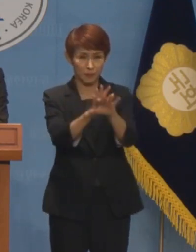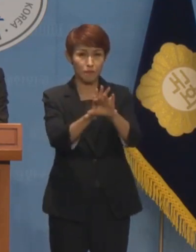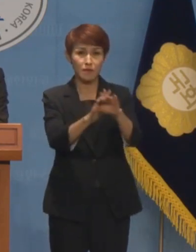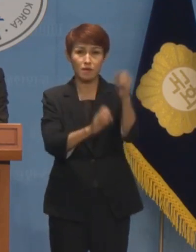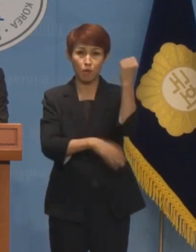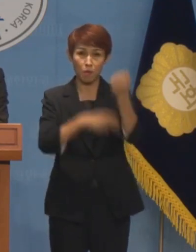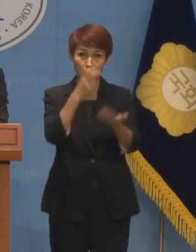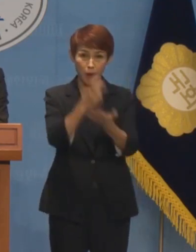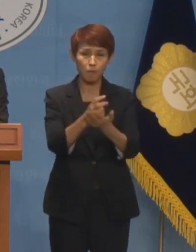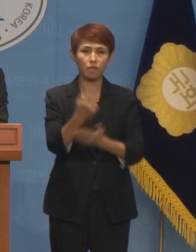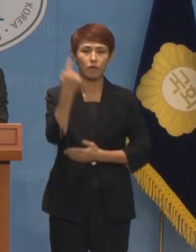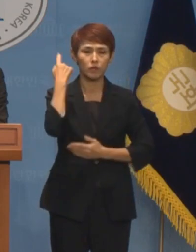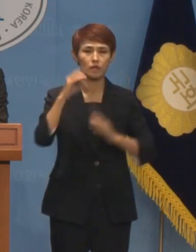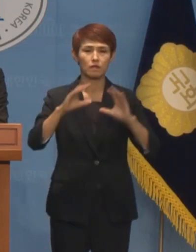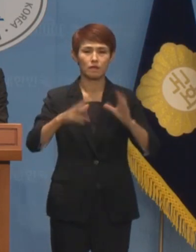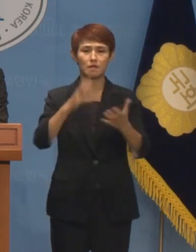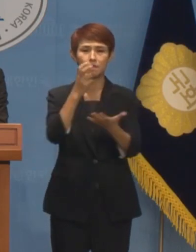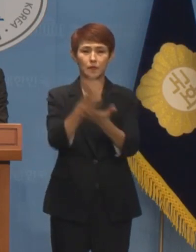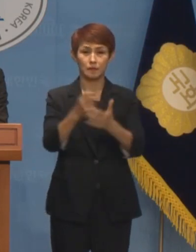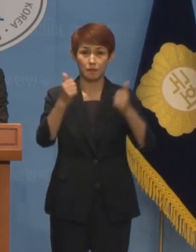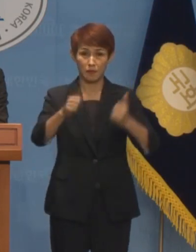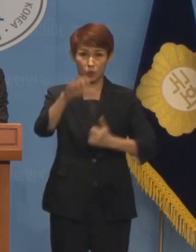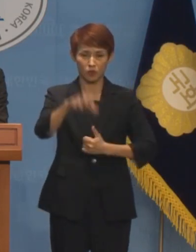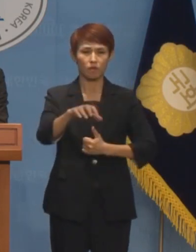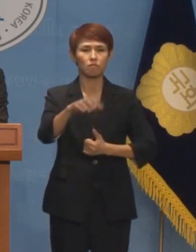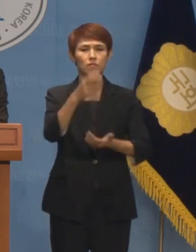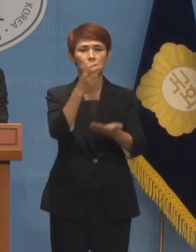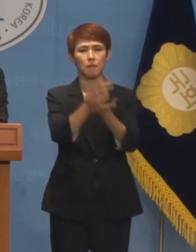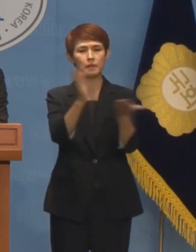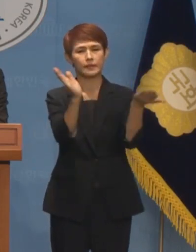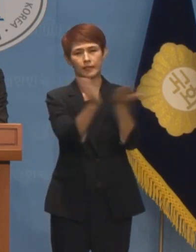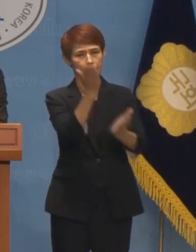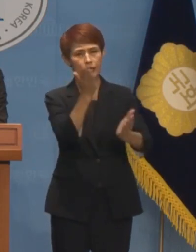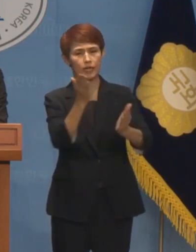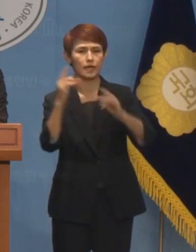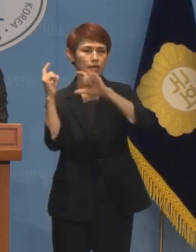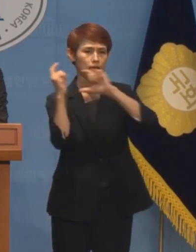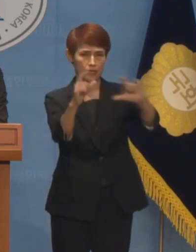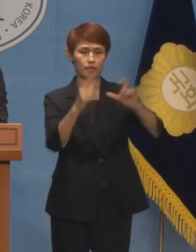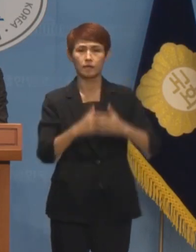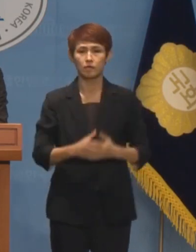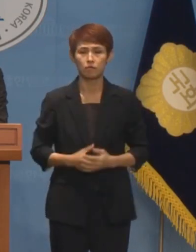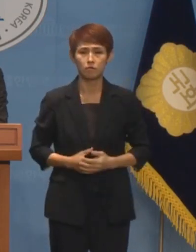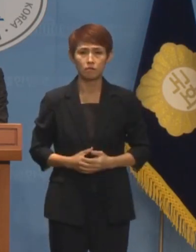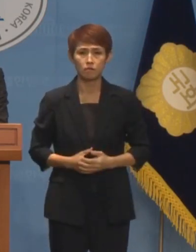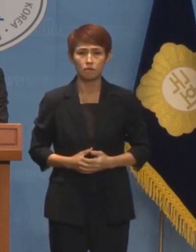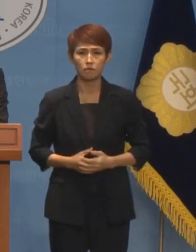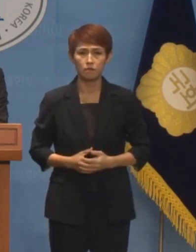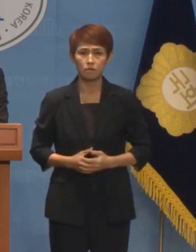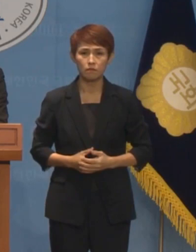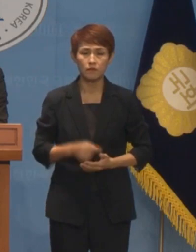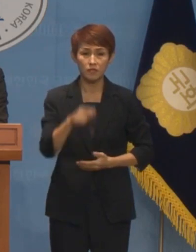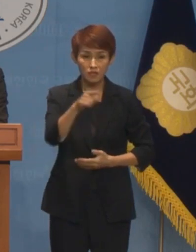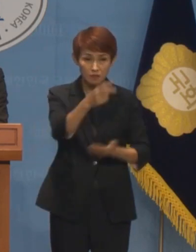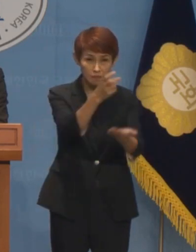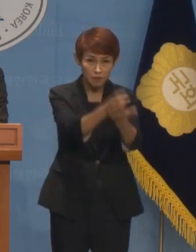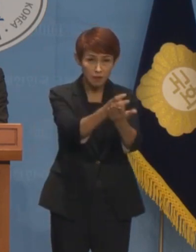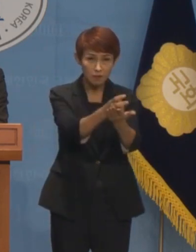어제 헌법재판소에서 헌법 불합치 판정을 받았습니다. 헌재는 해당